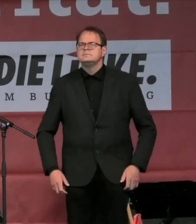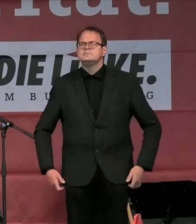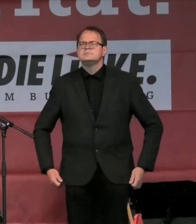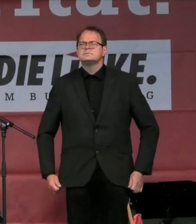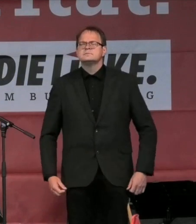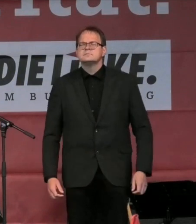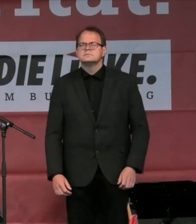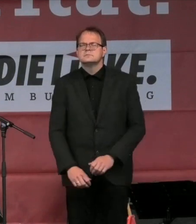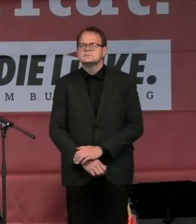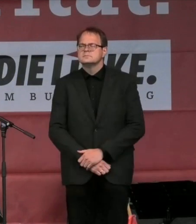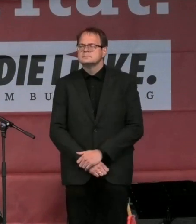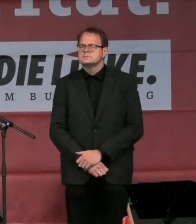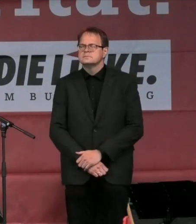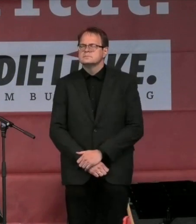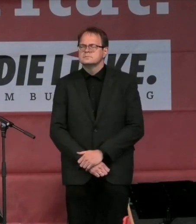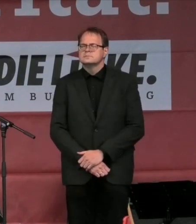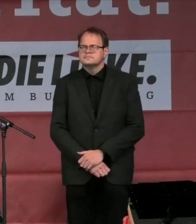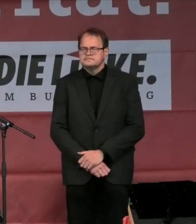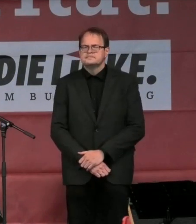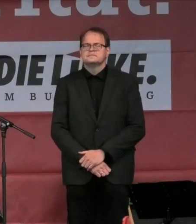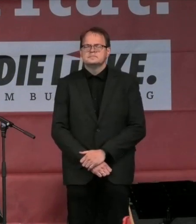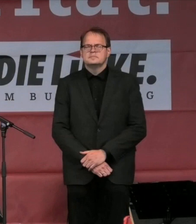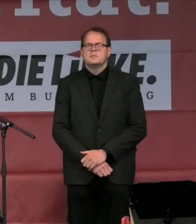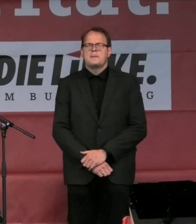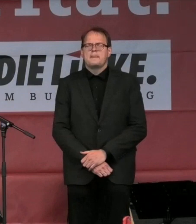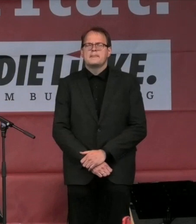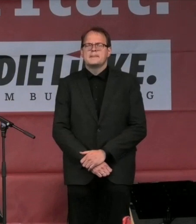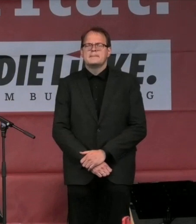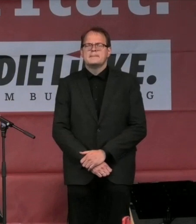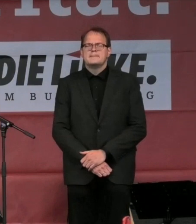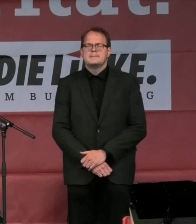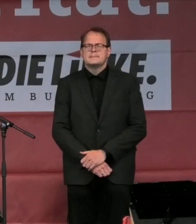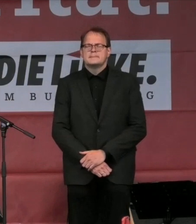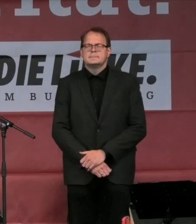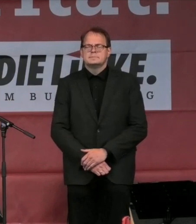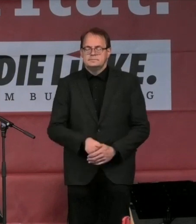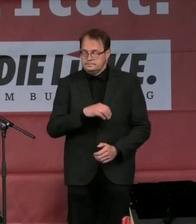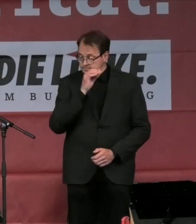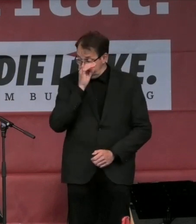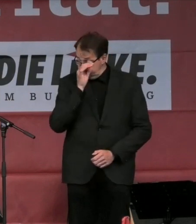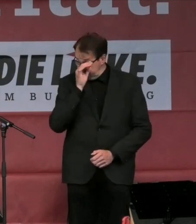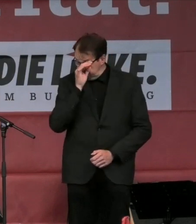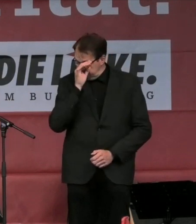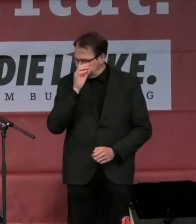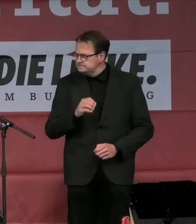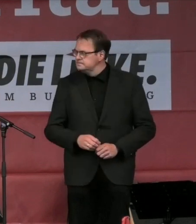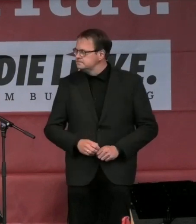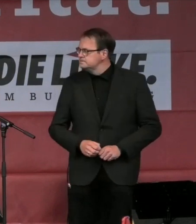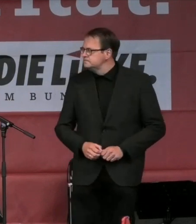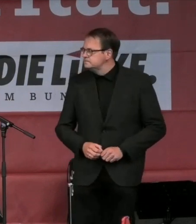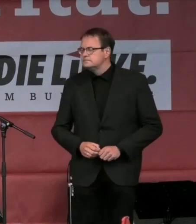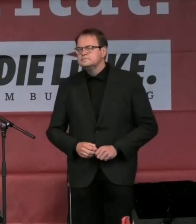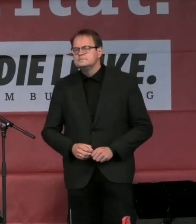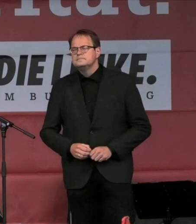frieden ist alles nichts weil dann brauchen wir über den klimawandel und über die zerstörung durch klimatische verhältnisse nicht